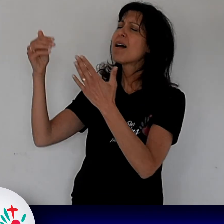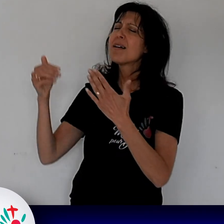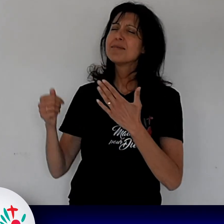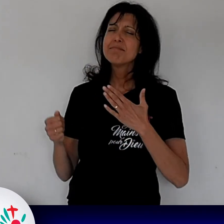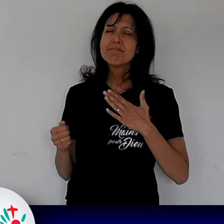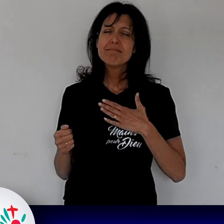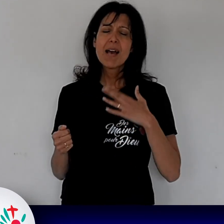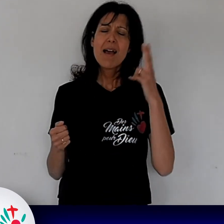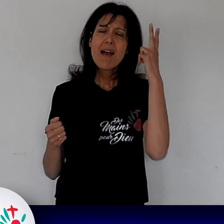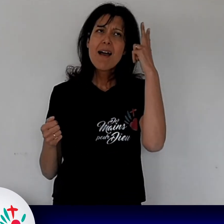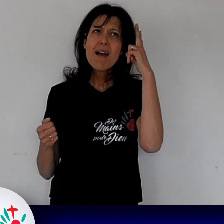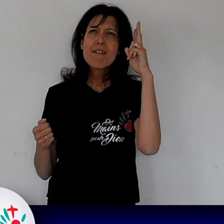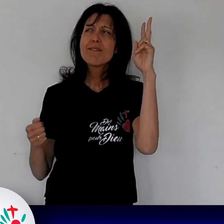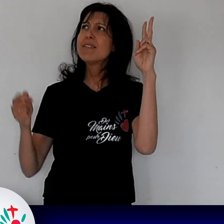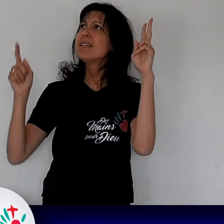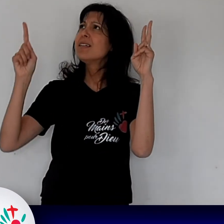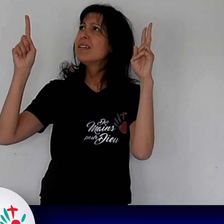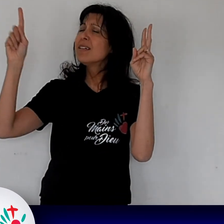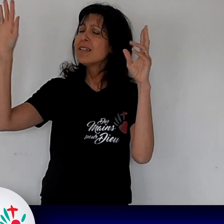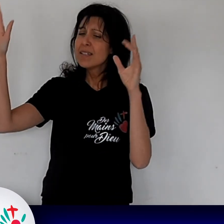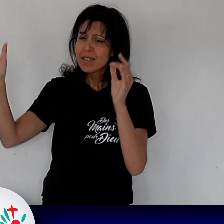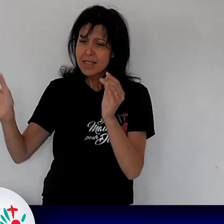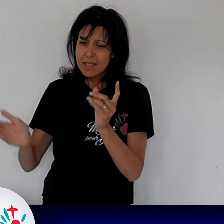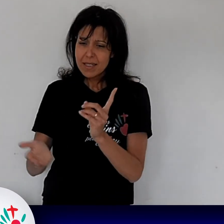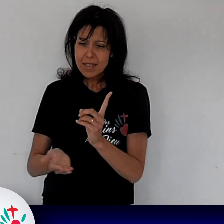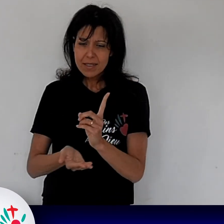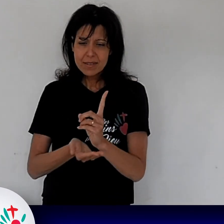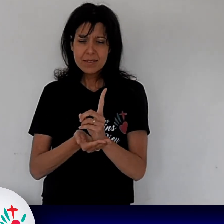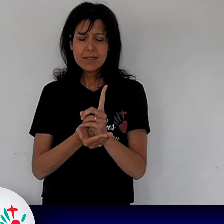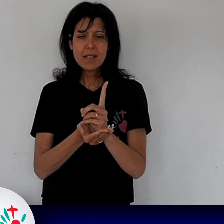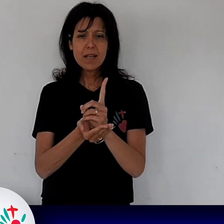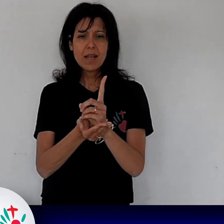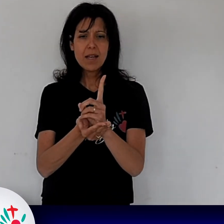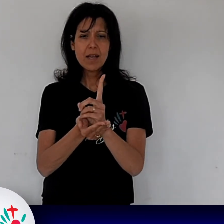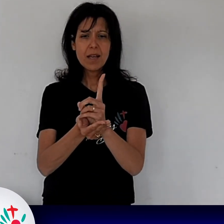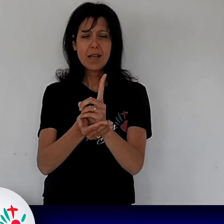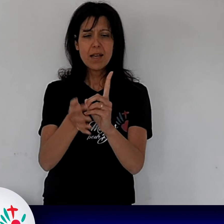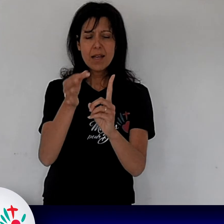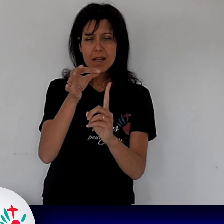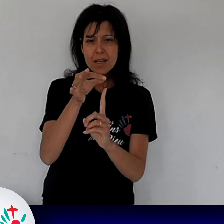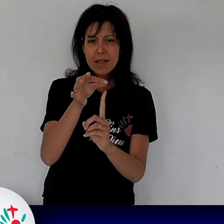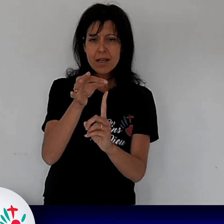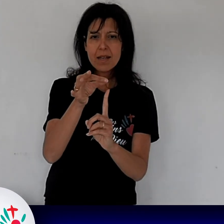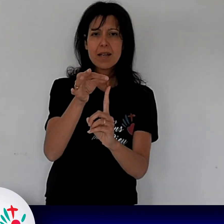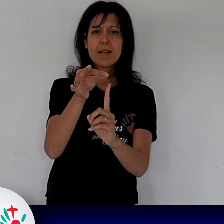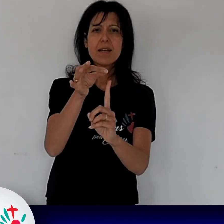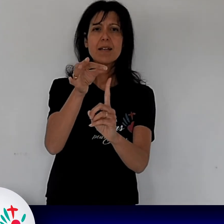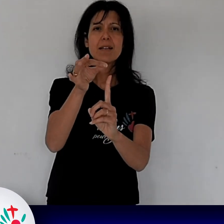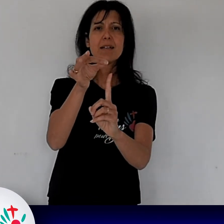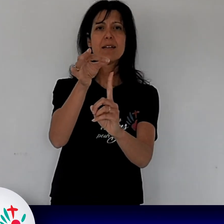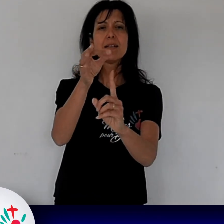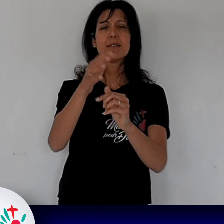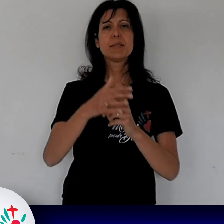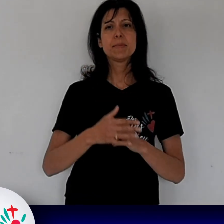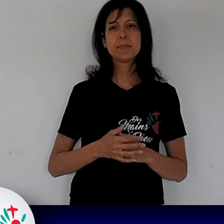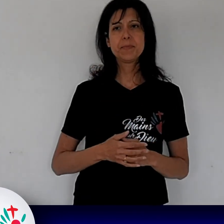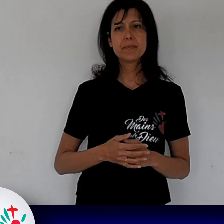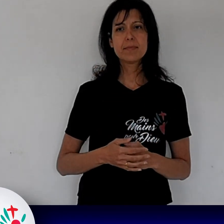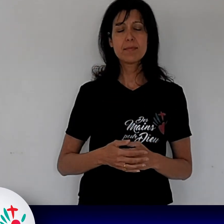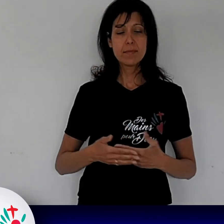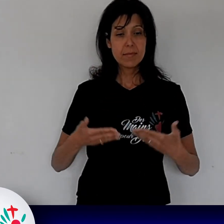mains, il tient ma vie.